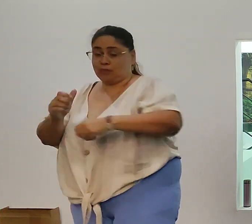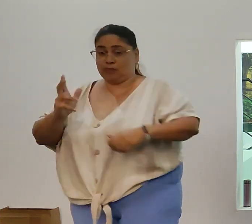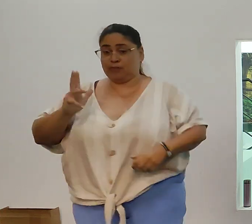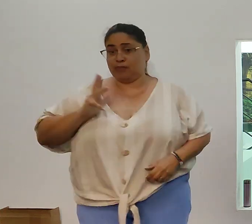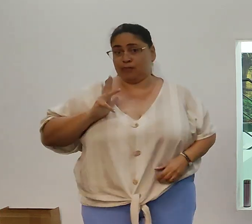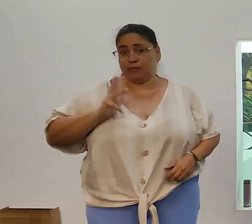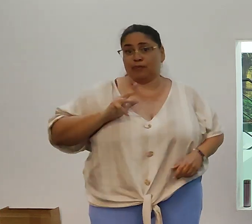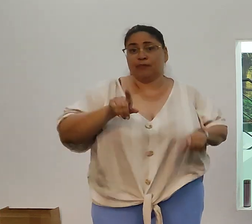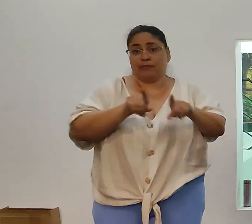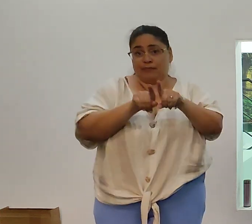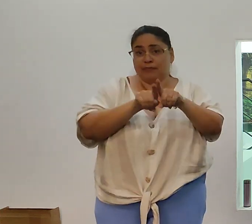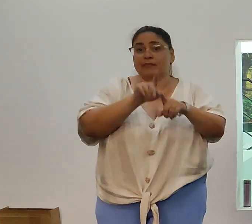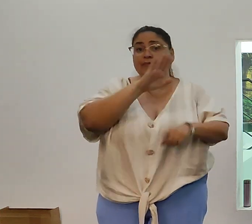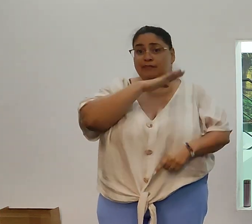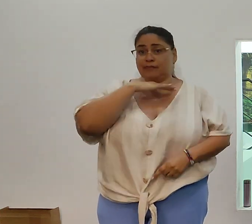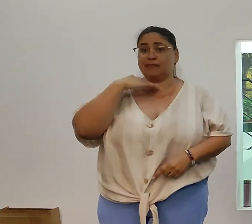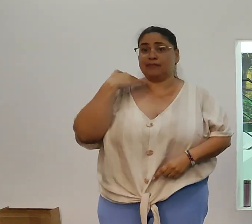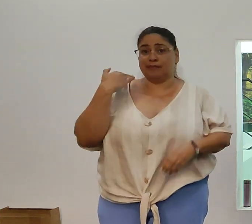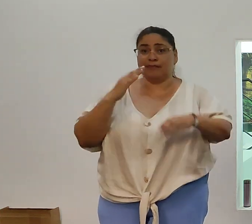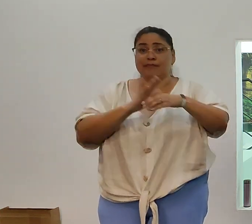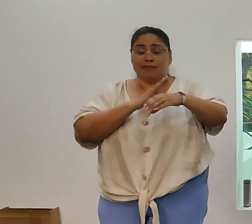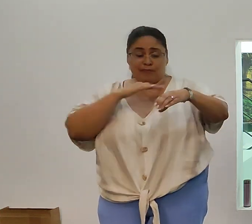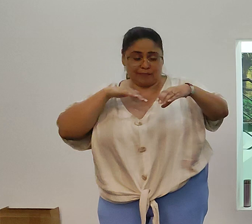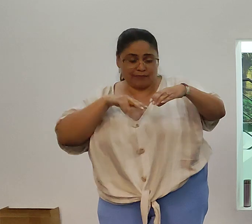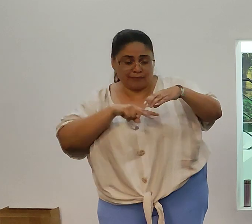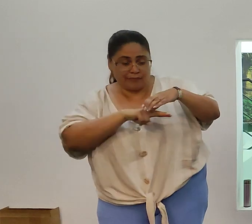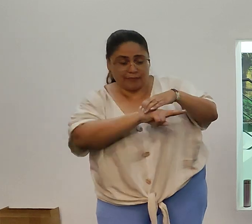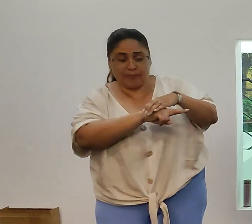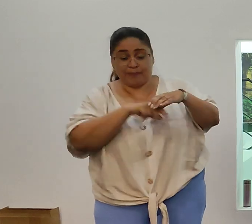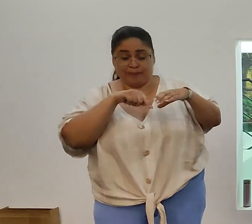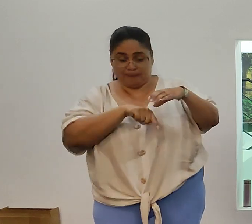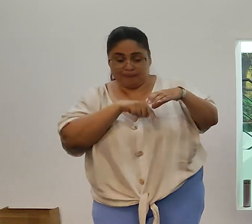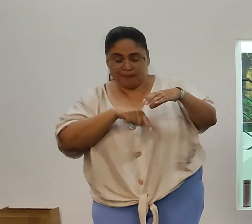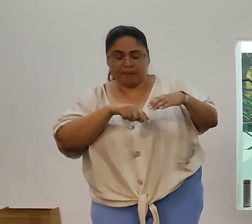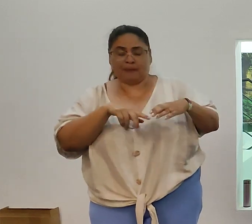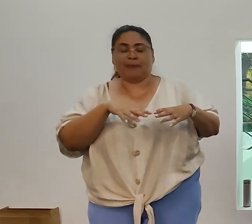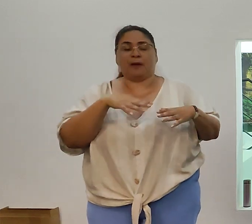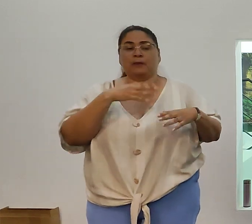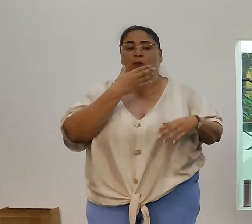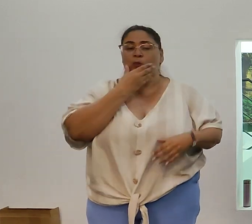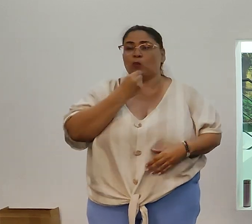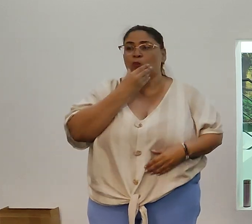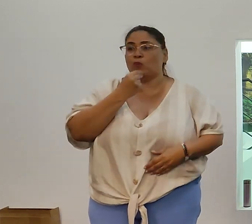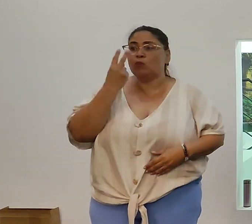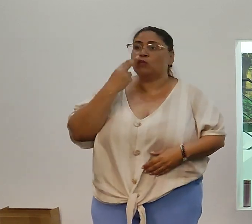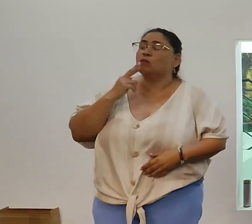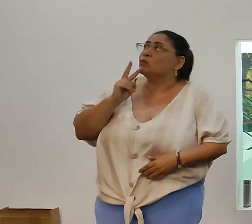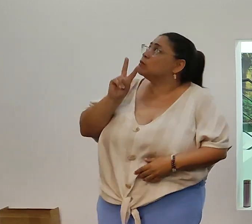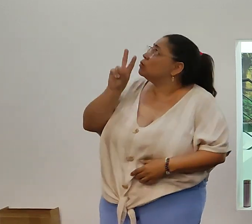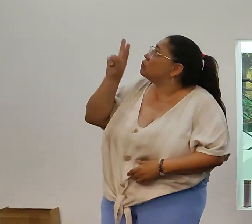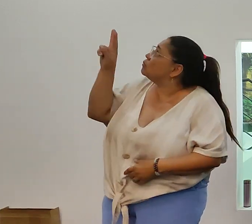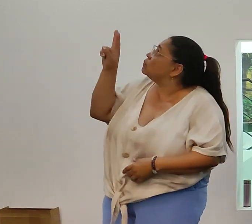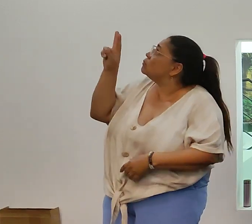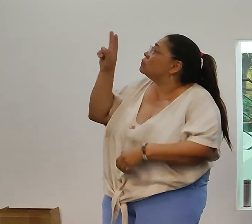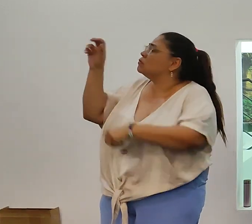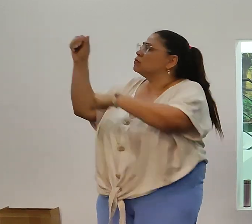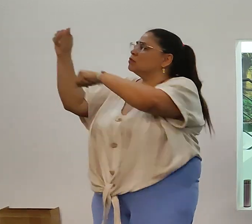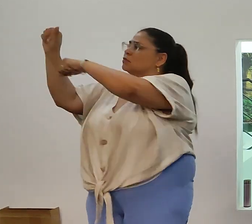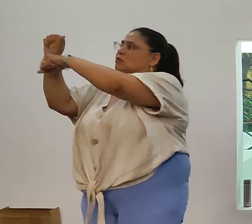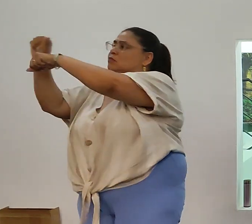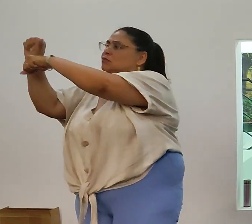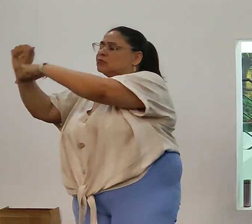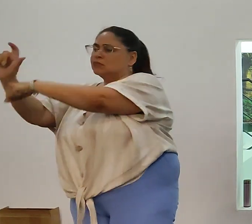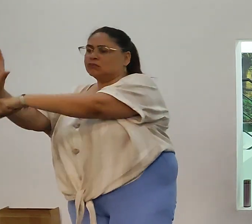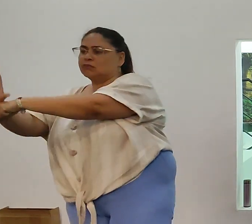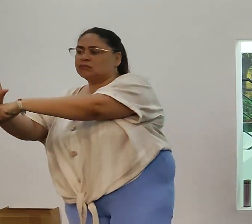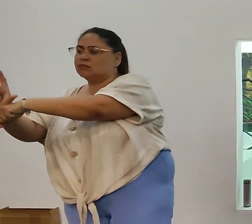foi sepultado. No Hades, onde estava sendo atormentado, ele olhou para cima e viu Abraão de longe com Lázaro ao seu lado